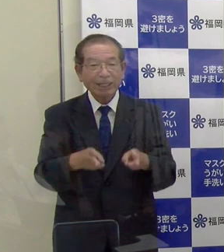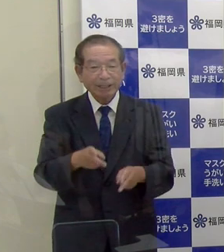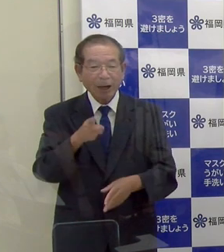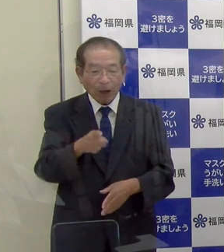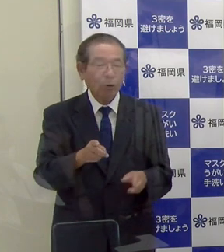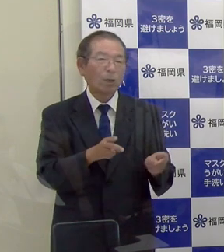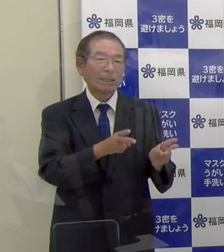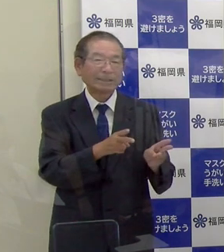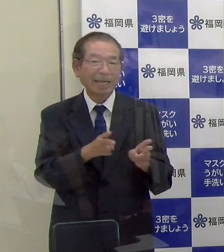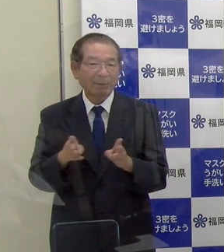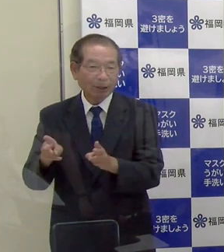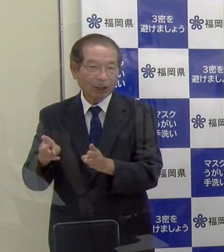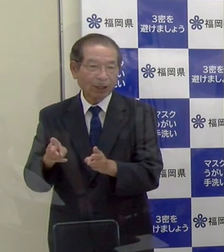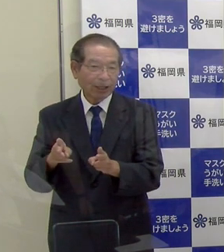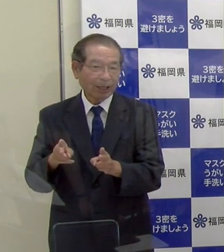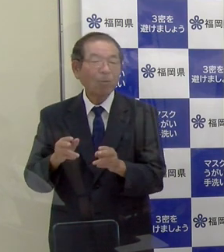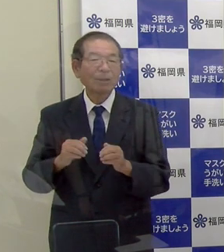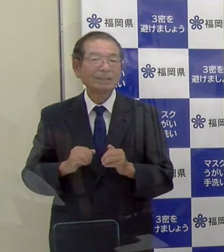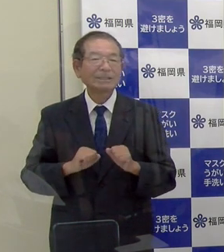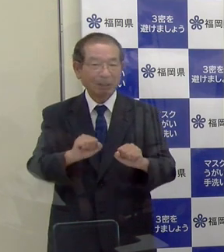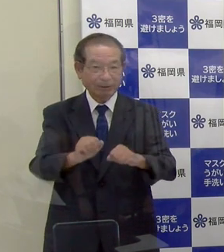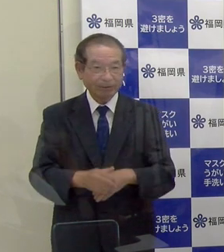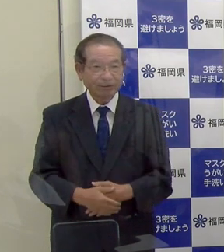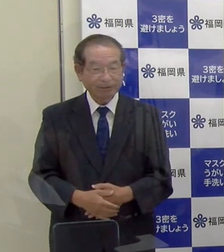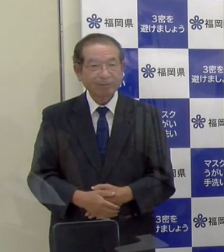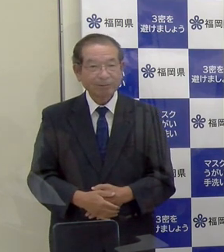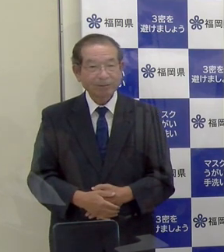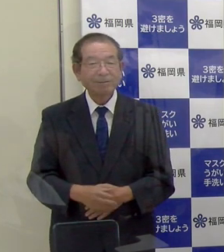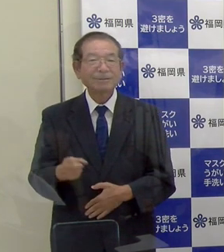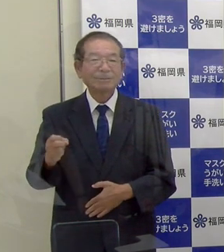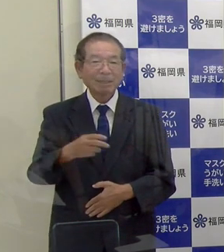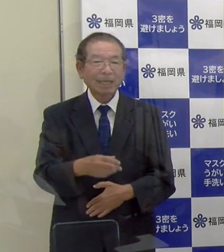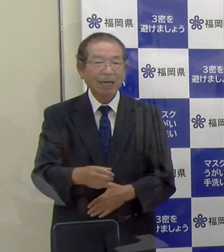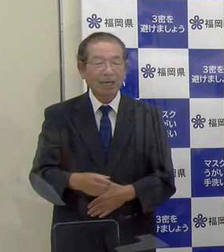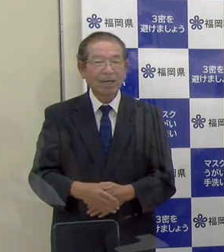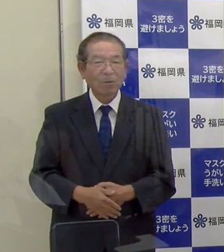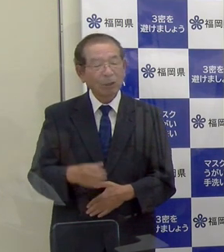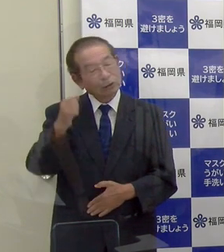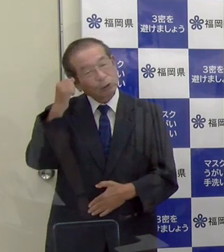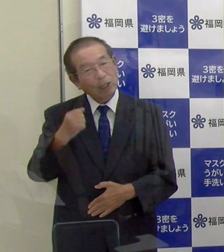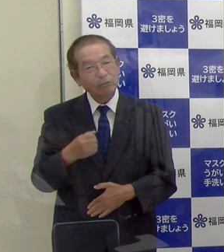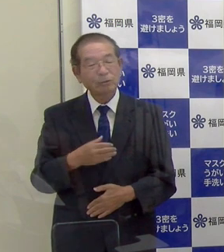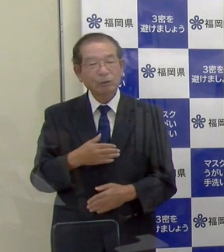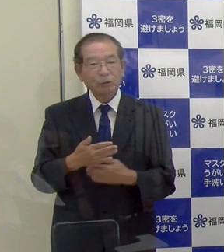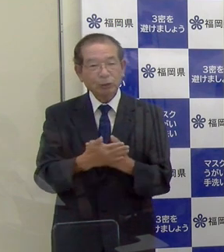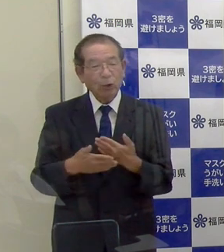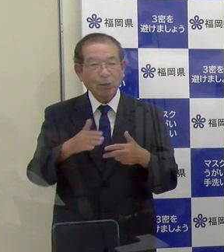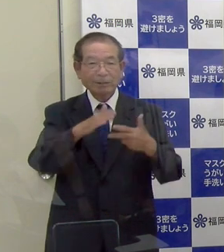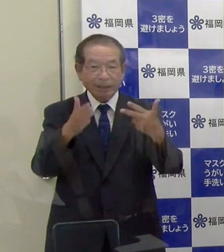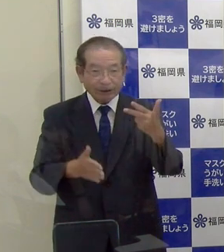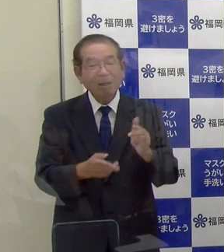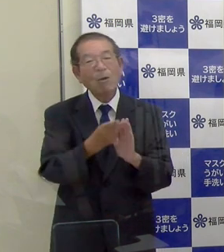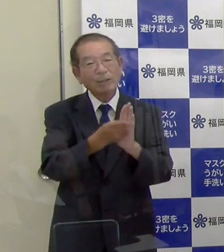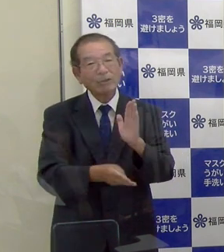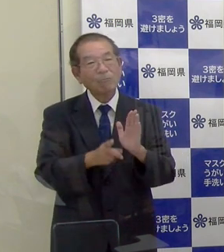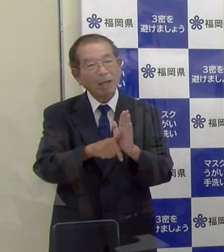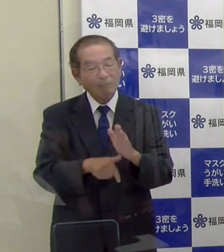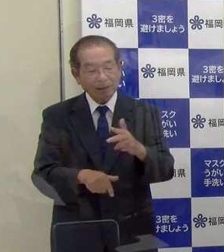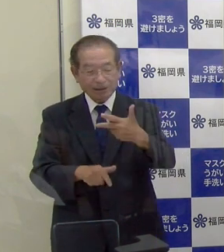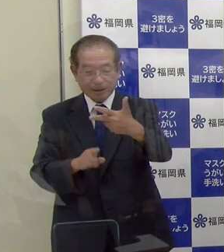整備を図ってまいりますそれから宿泊料施設いわゆるホテルにつきましては7月